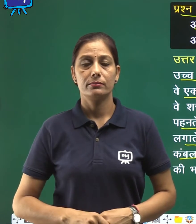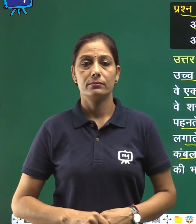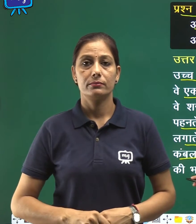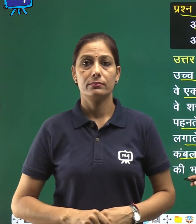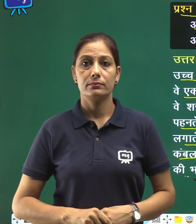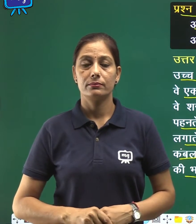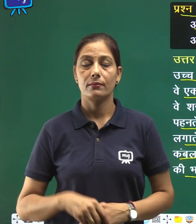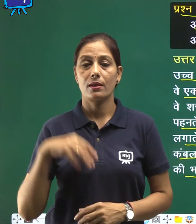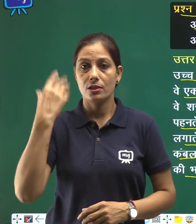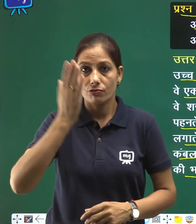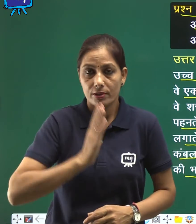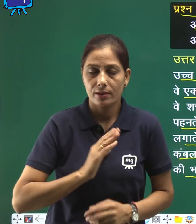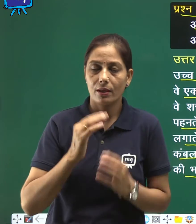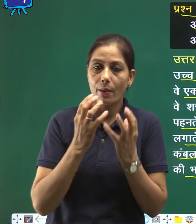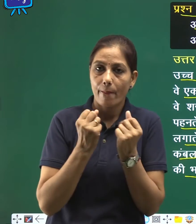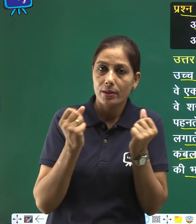प्रभु की भक्ति करते थे।